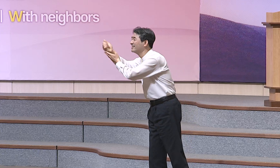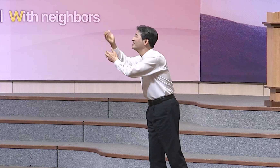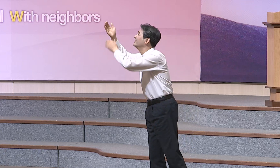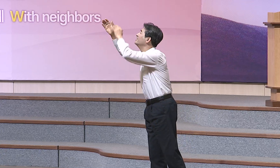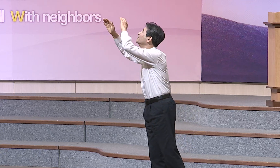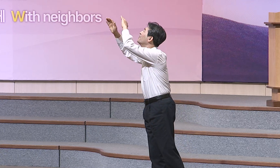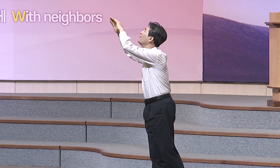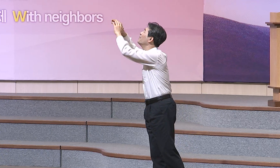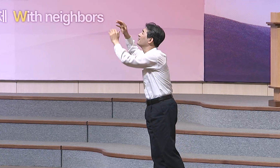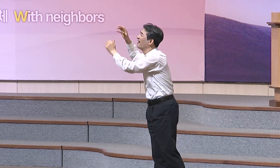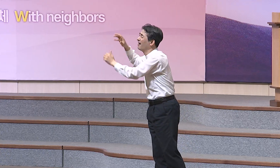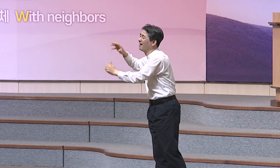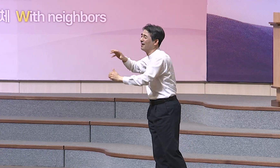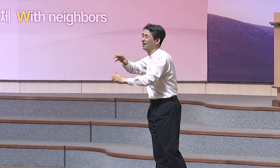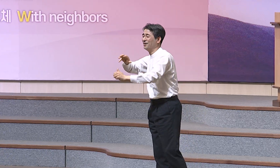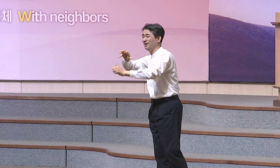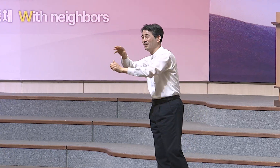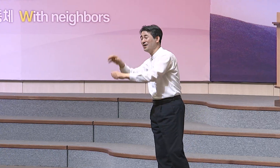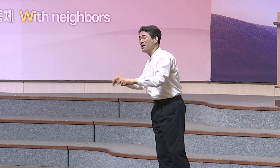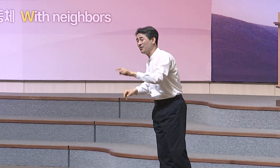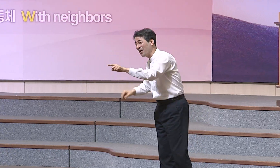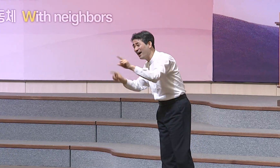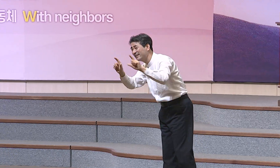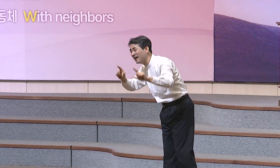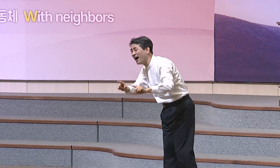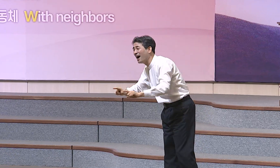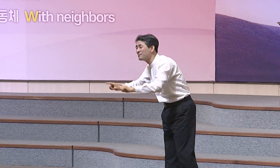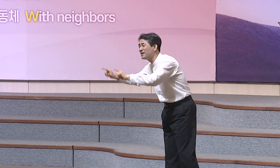그 손에 너의 삶을